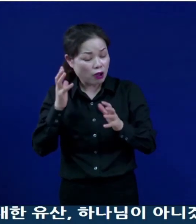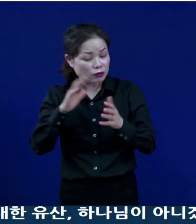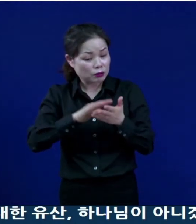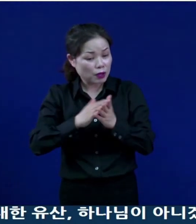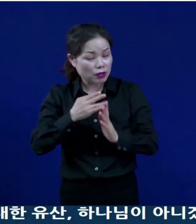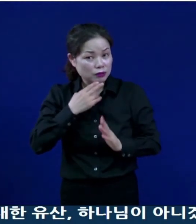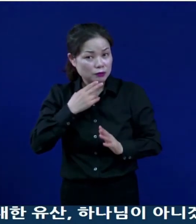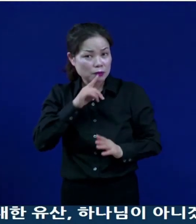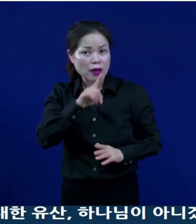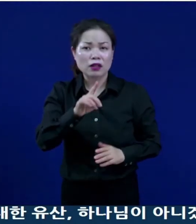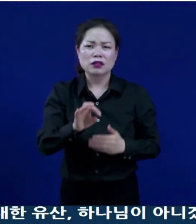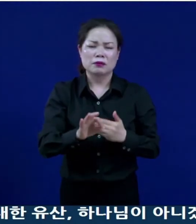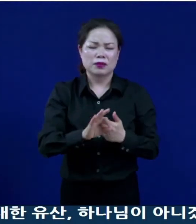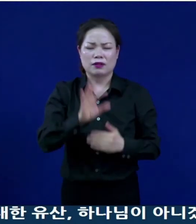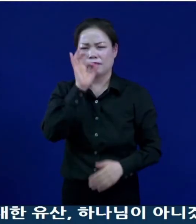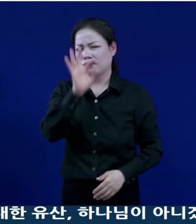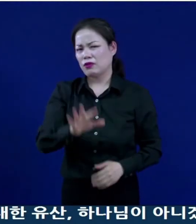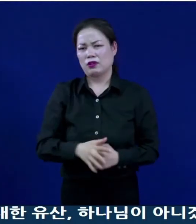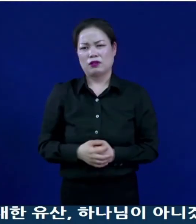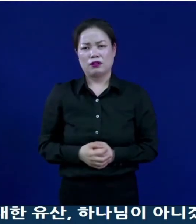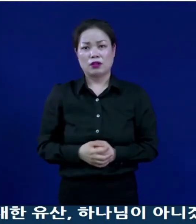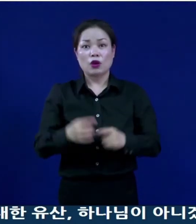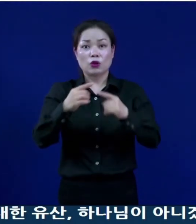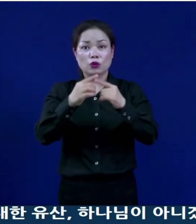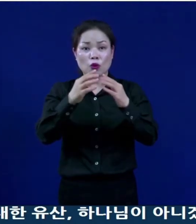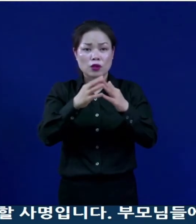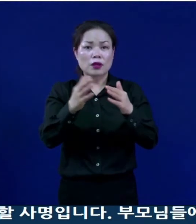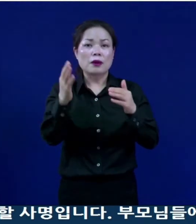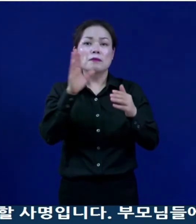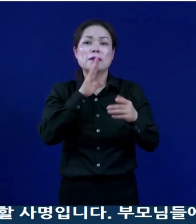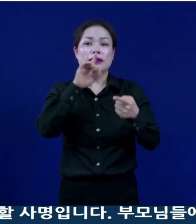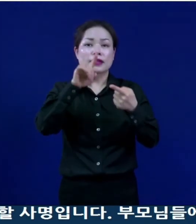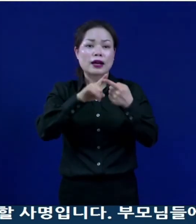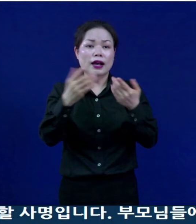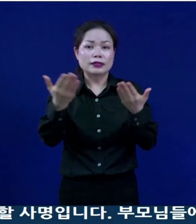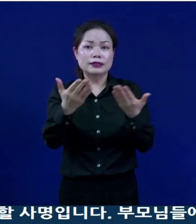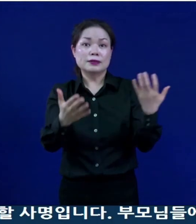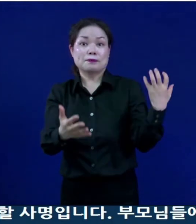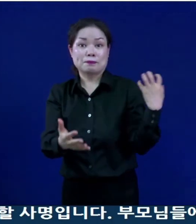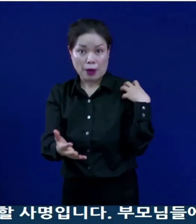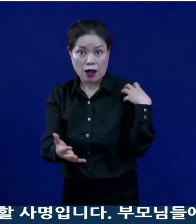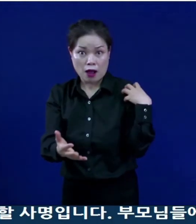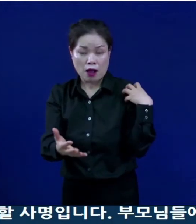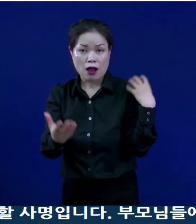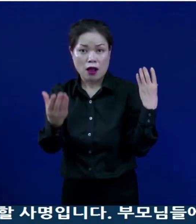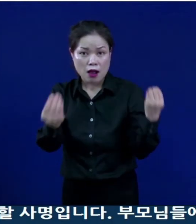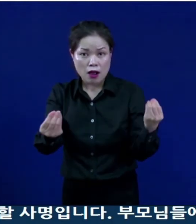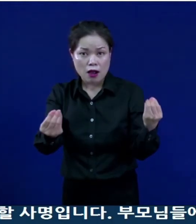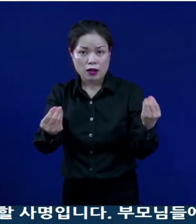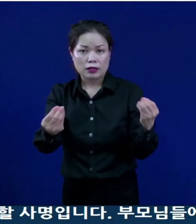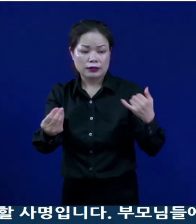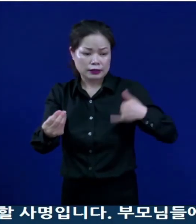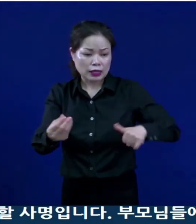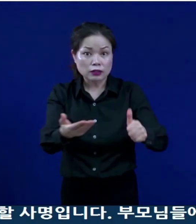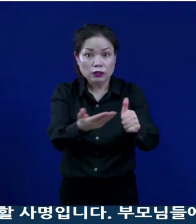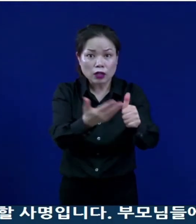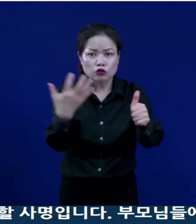않느냐고 따지면 안 됩니다. 교회는 교회가 마땅히 해야 할 일에 책무를 다합니다. 자녀 양육의